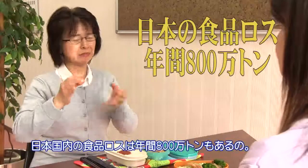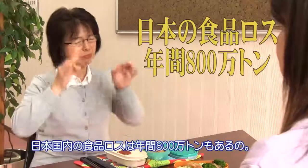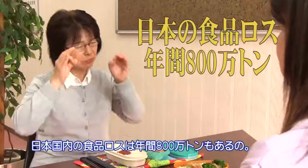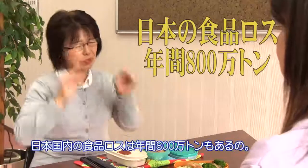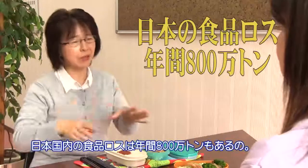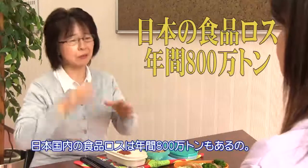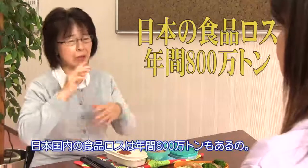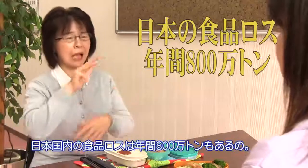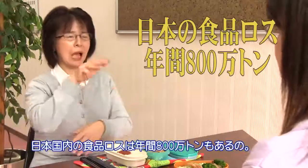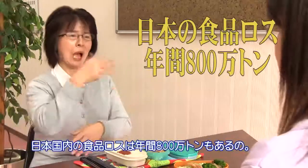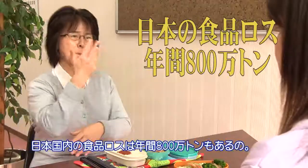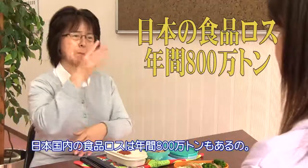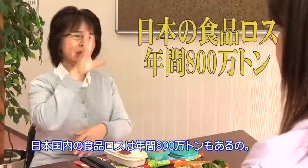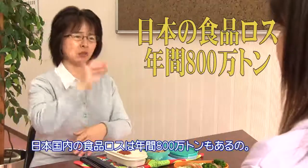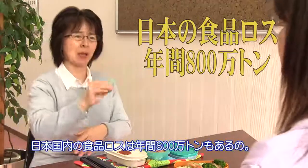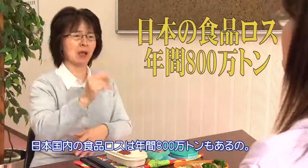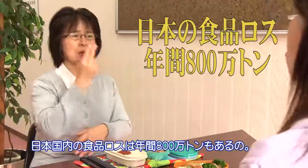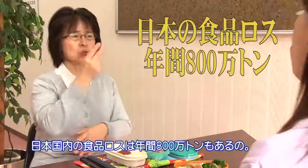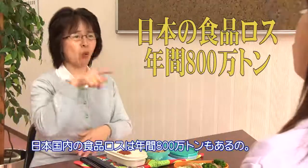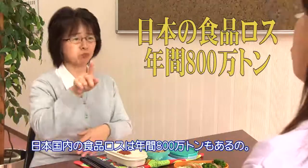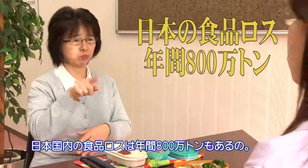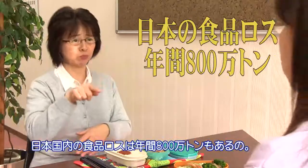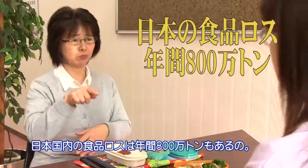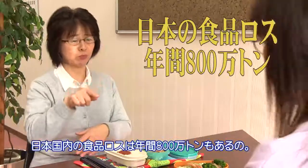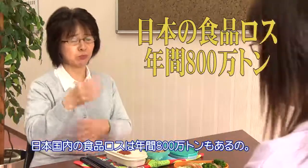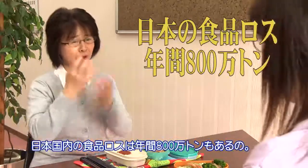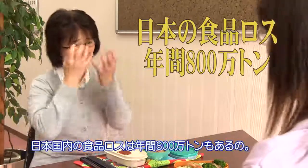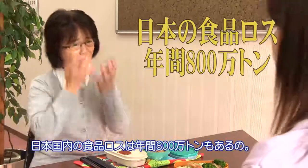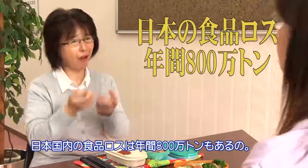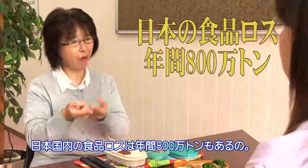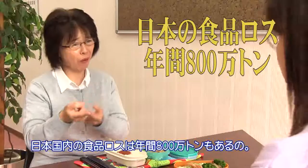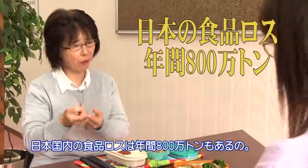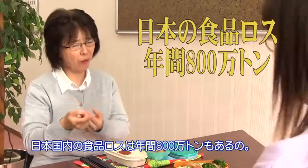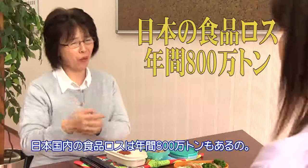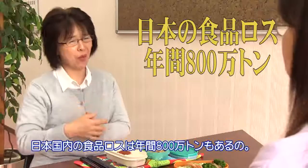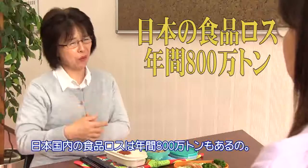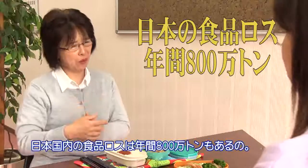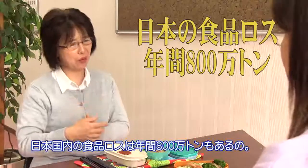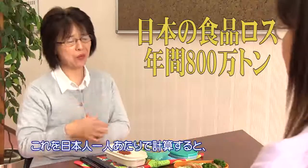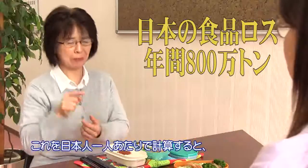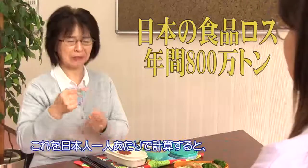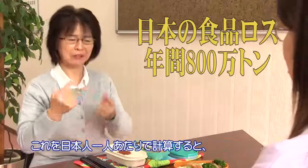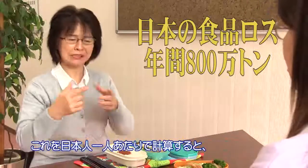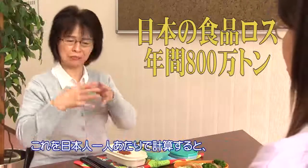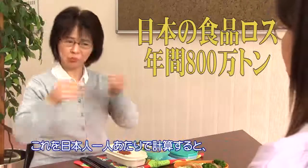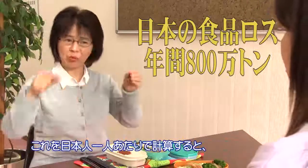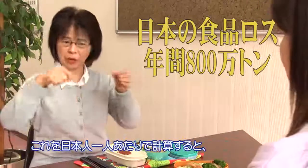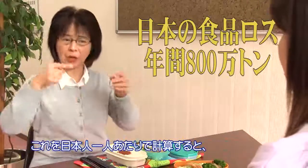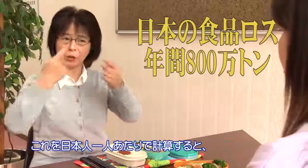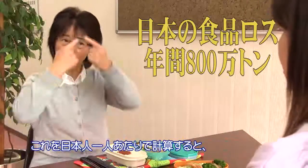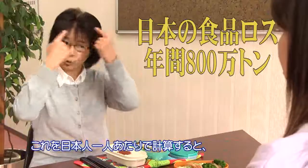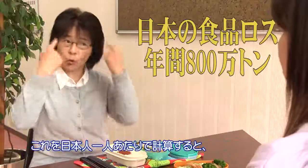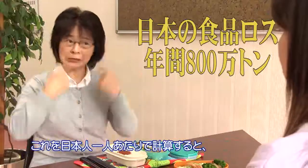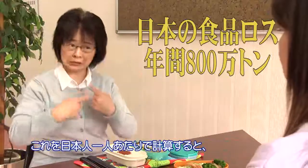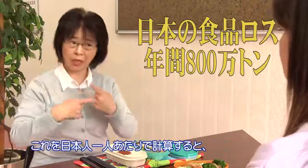日本国内の食品ロスは年間800万トンこれを日本人